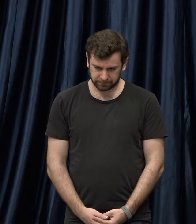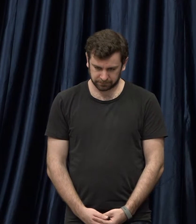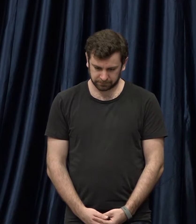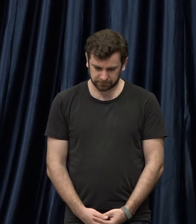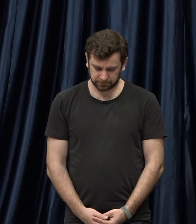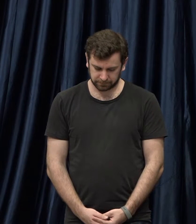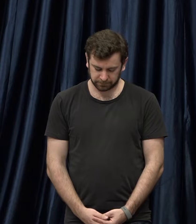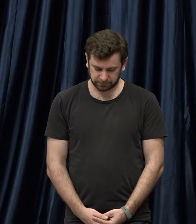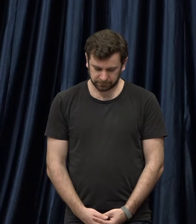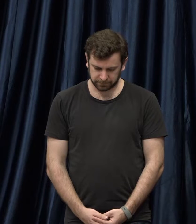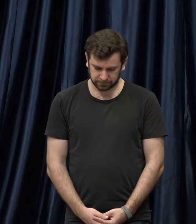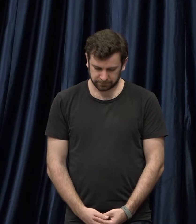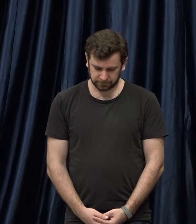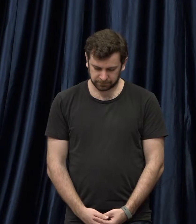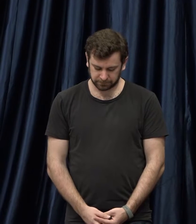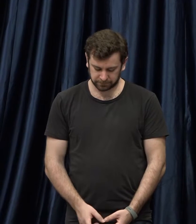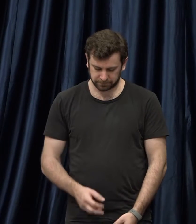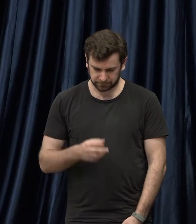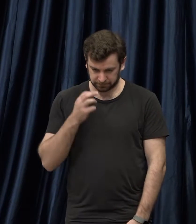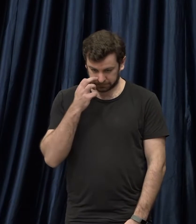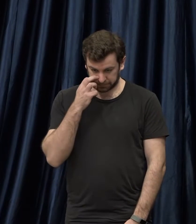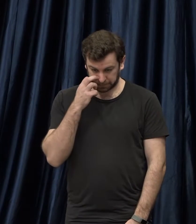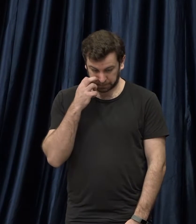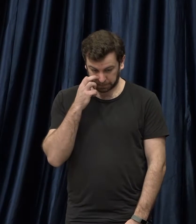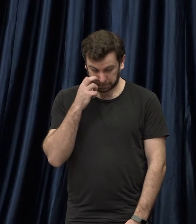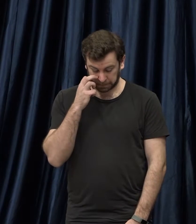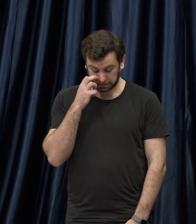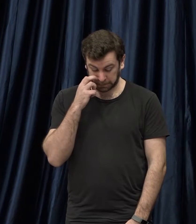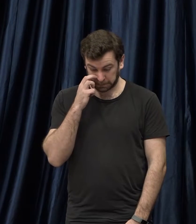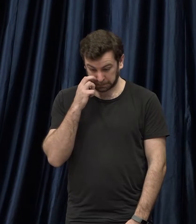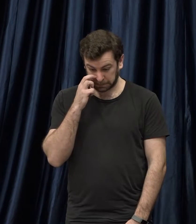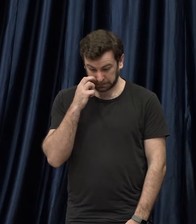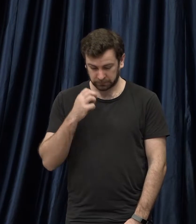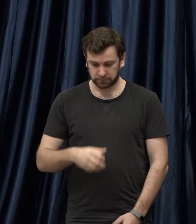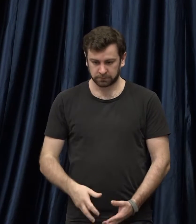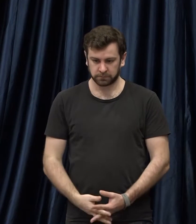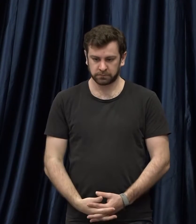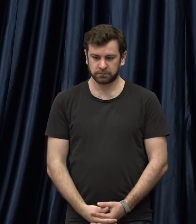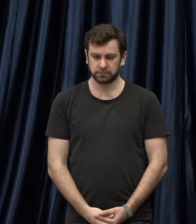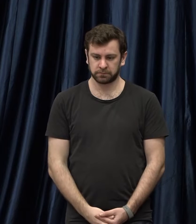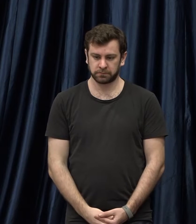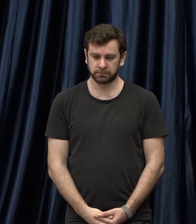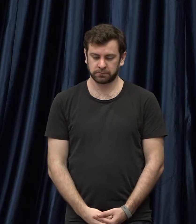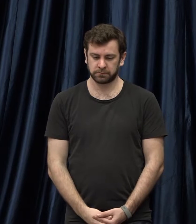sunnati ila yawmiddin wa sallam tasliman kathira. أما بعد